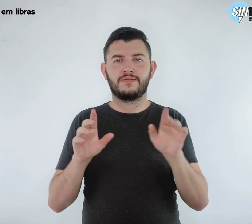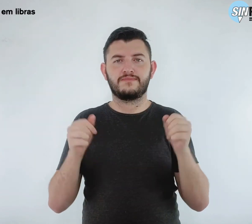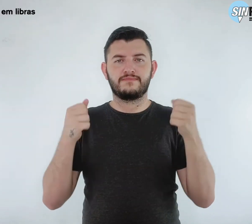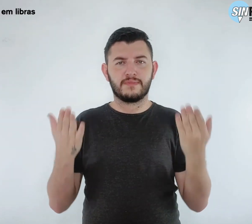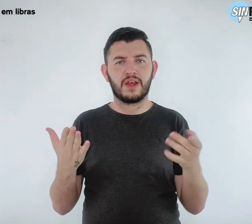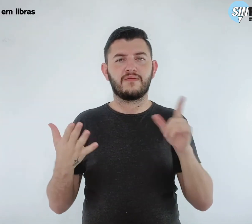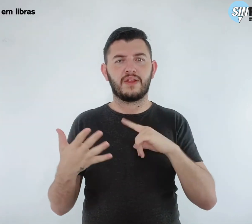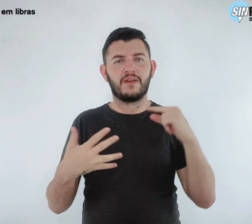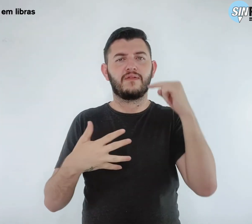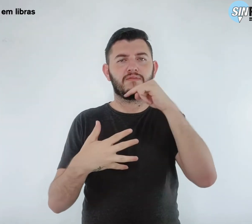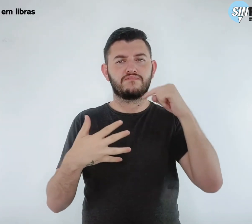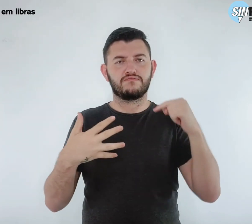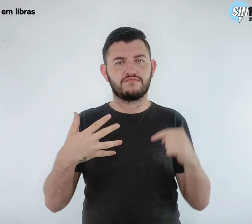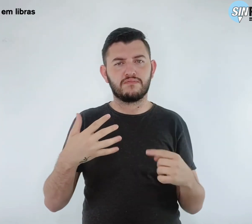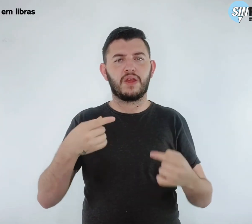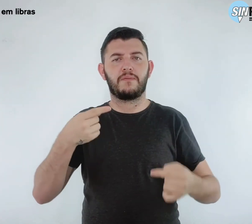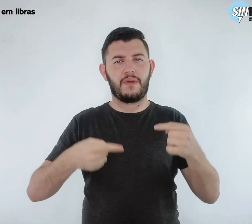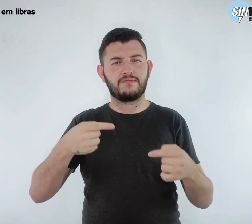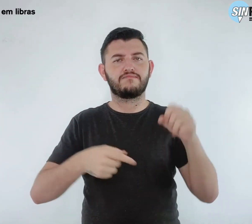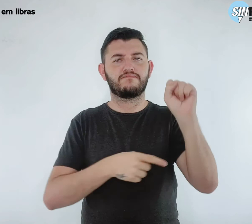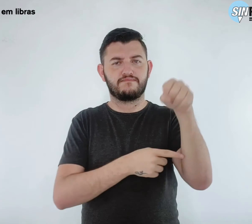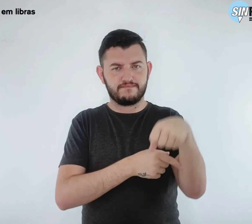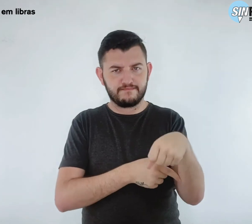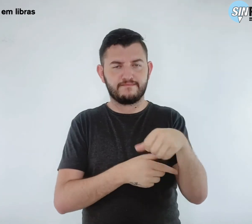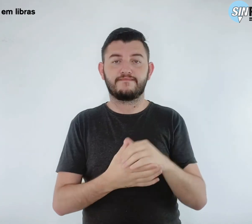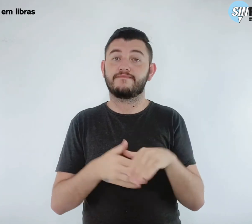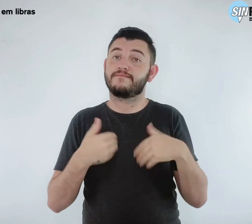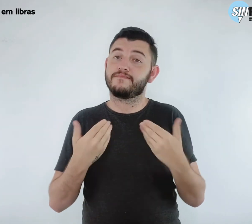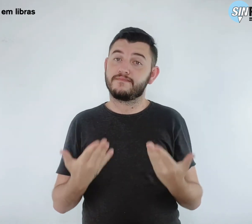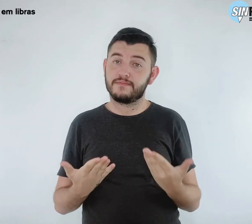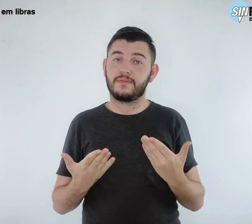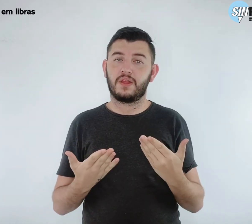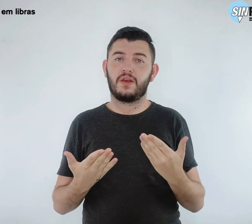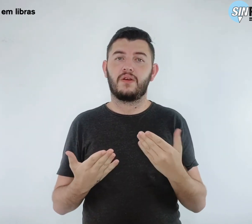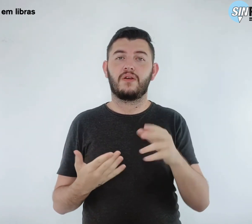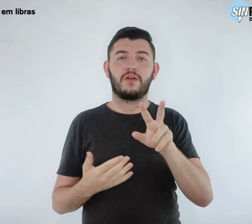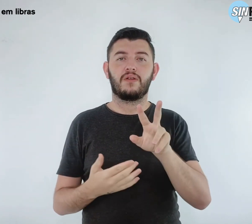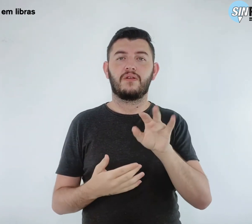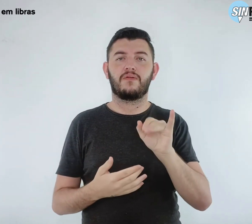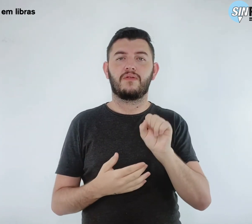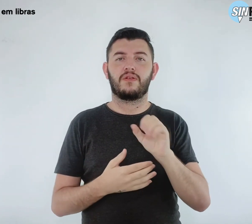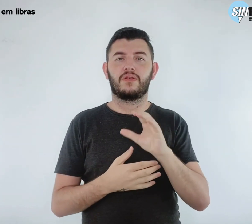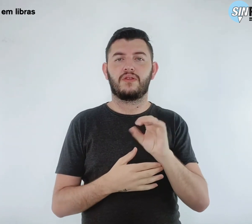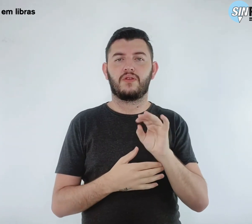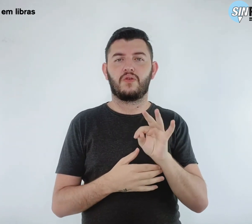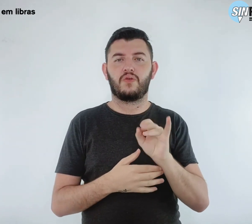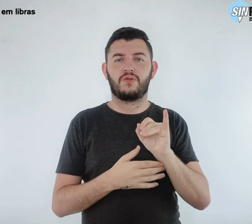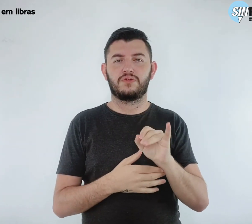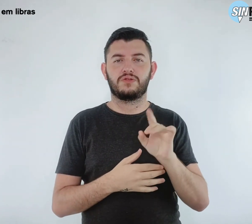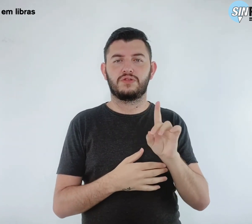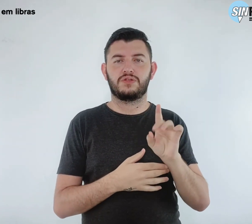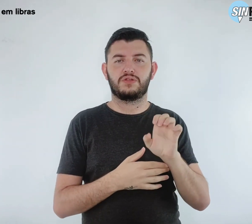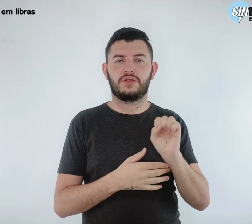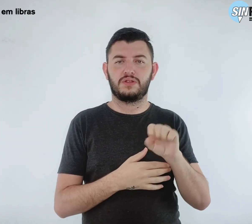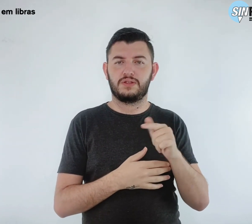Teve tudo isso, sim. Teve sim, senhor. De acordo com o Visconde de São Vicente,